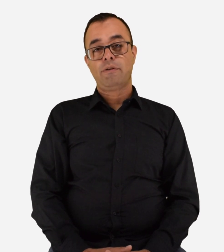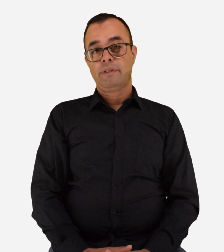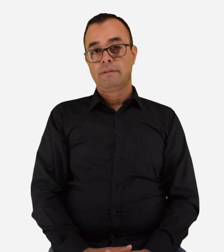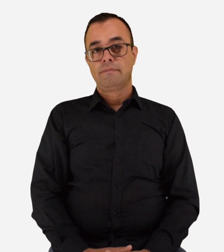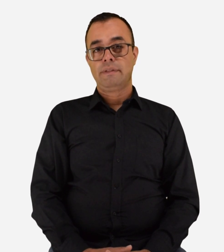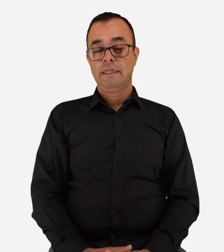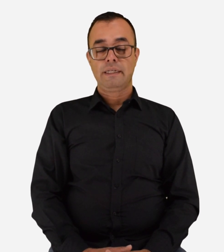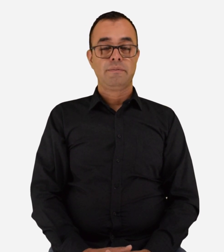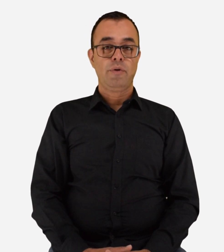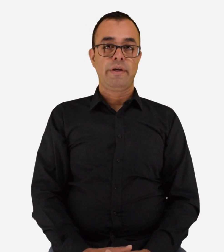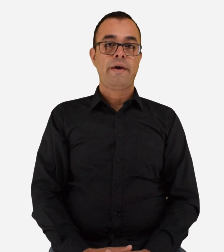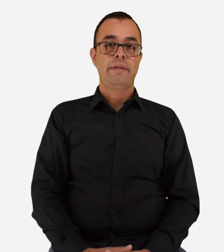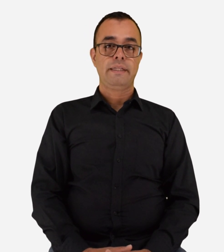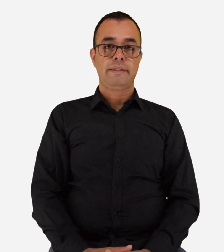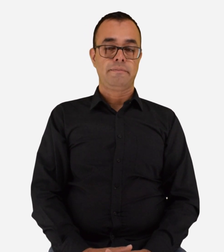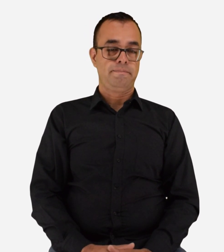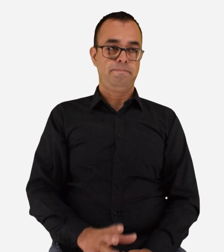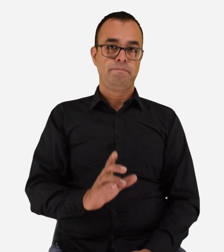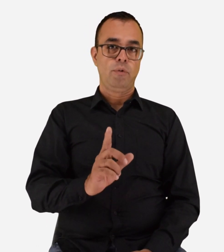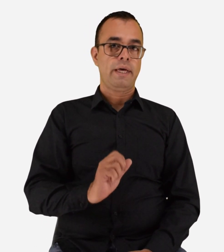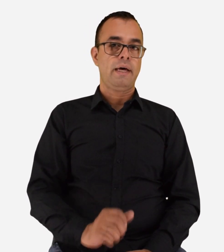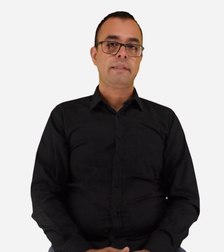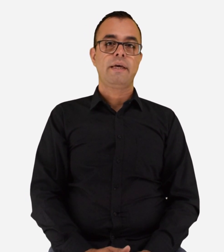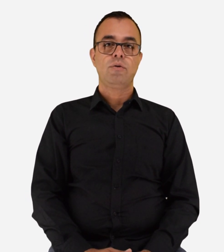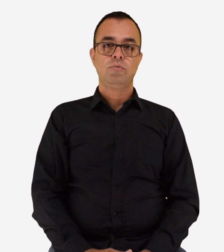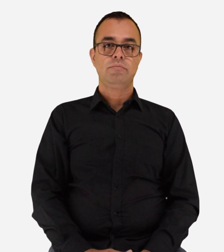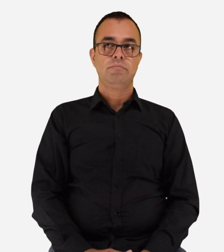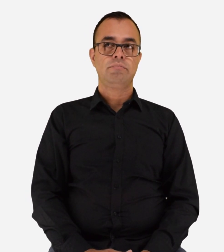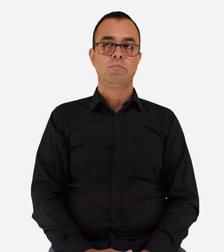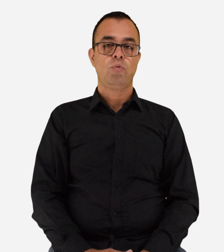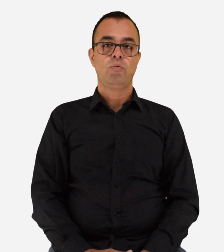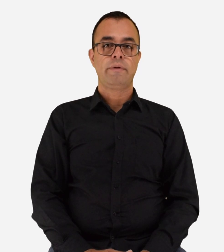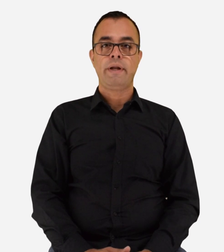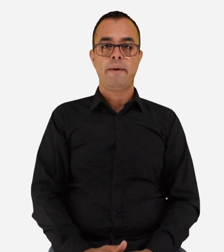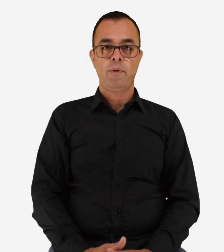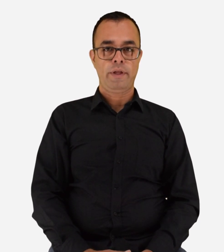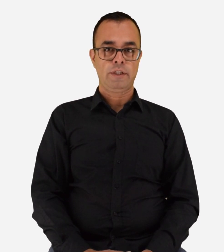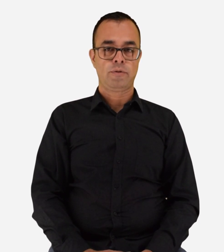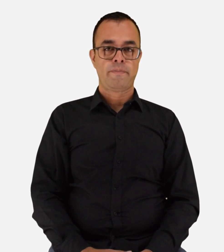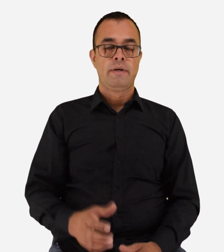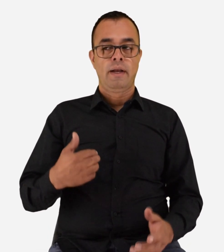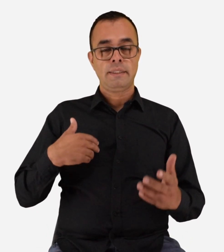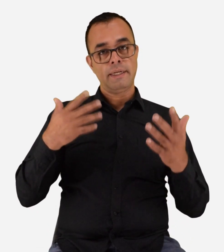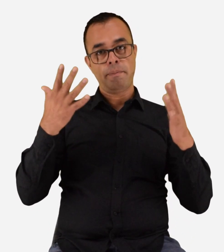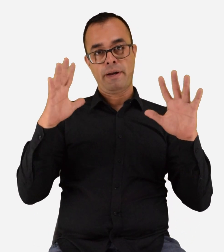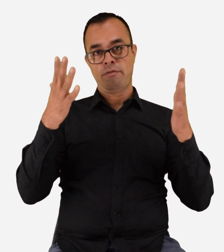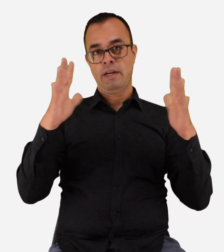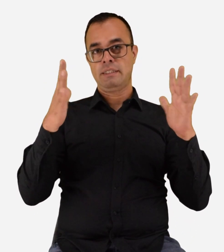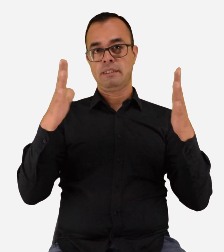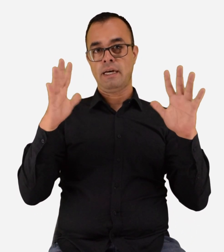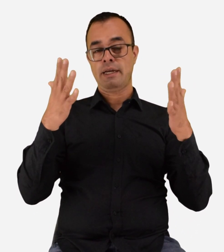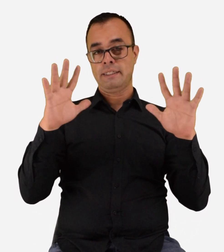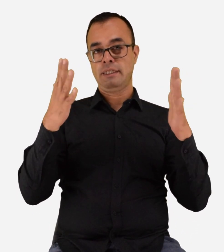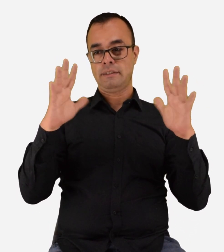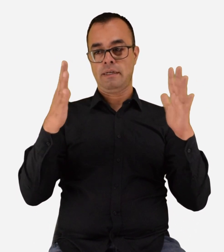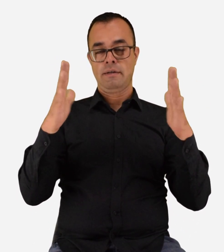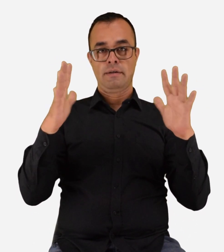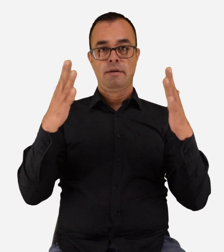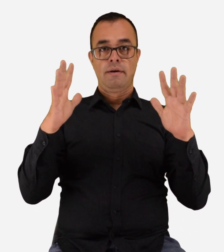profe, y es muy evidente. Voy a darte un ejemplo de eso. La seña para felicitar es esta.